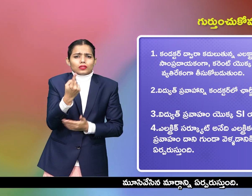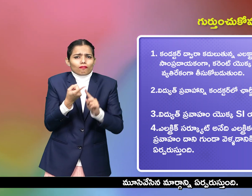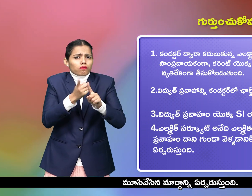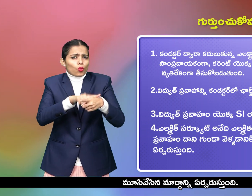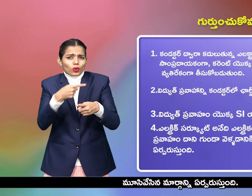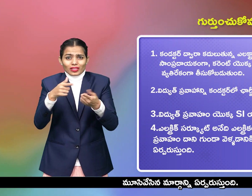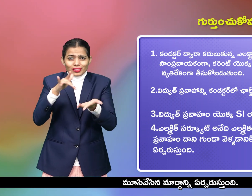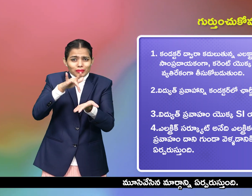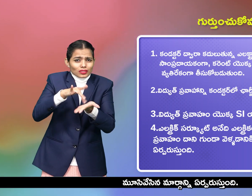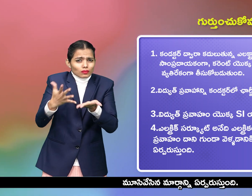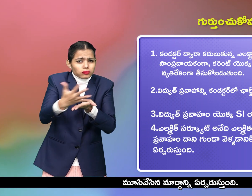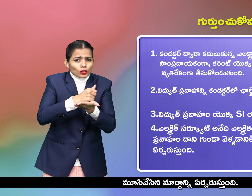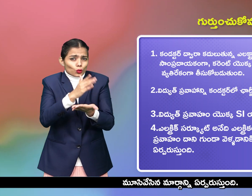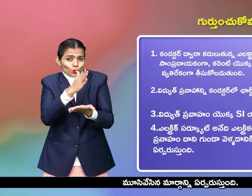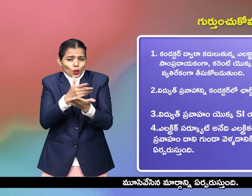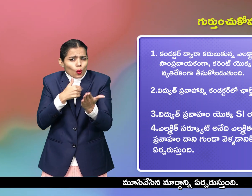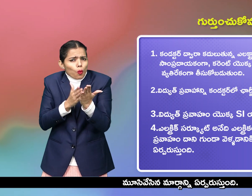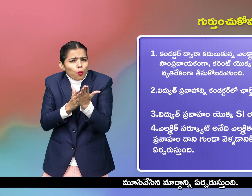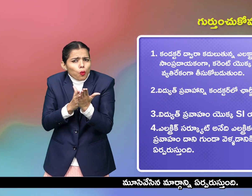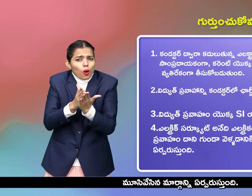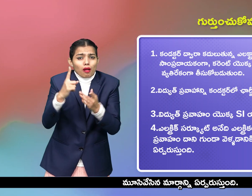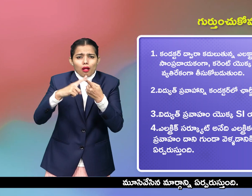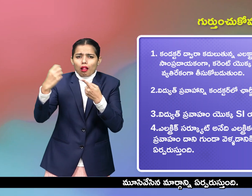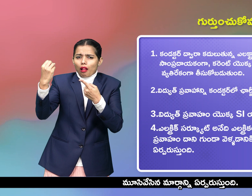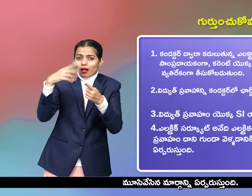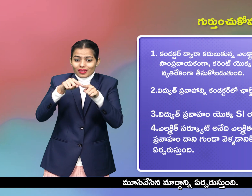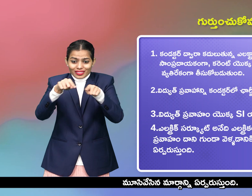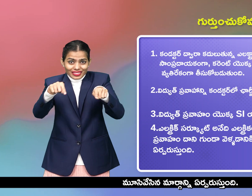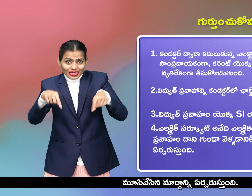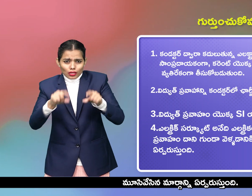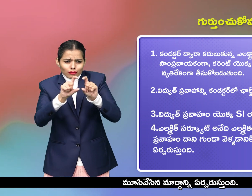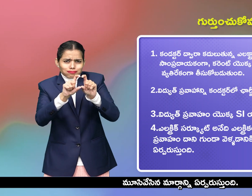మరియు మూసివేసిన మార్గాన్ని ఏర్పరుస్తుంది.